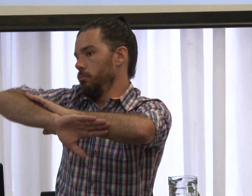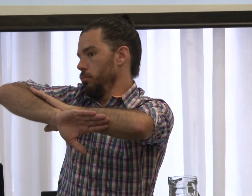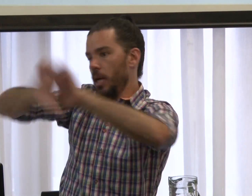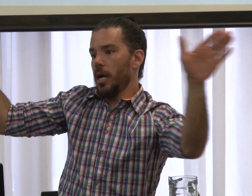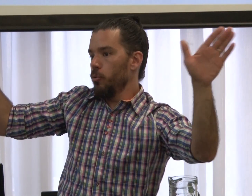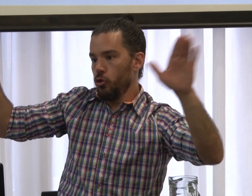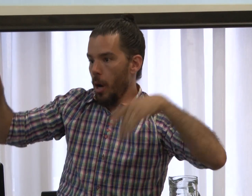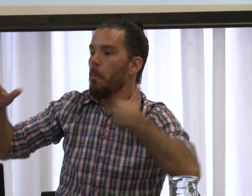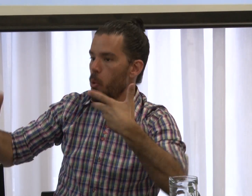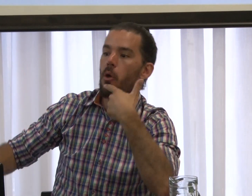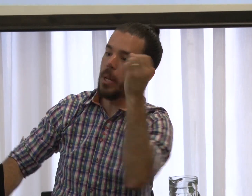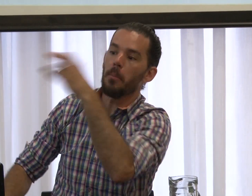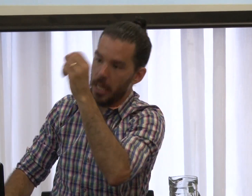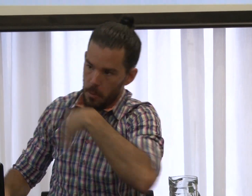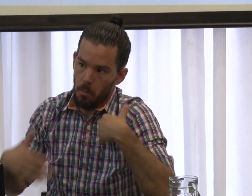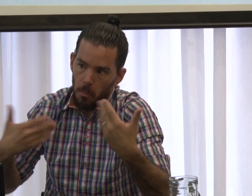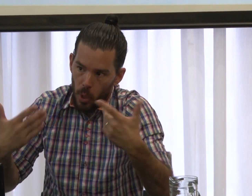les falta ver qué es ese idioma y cómo es.